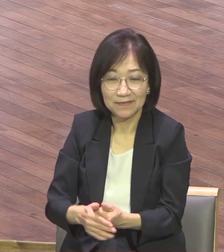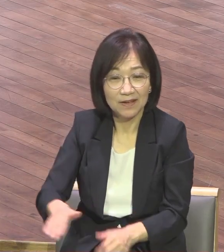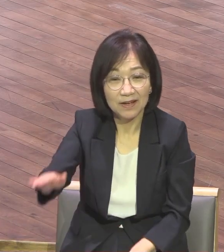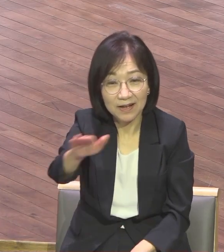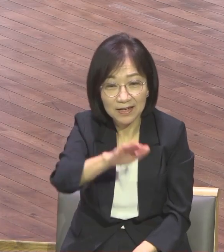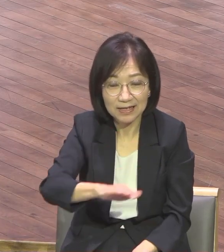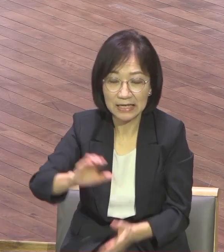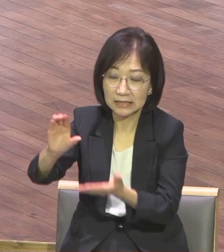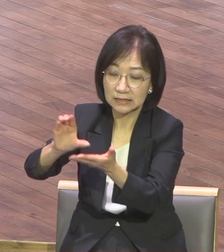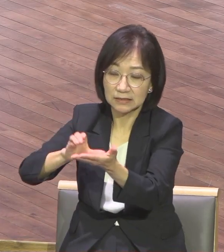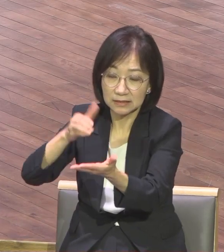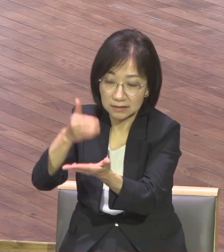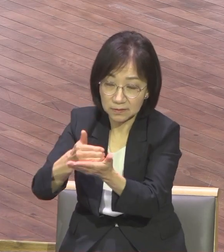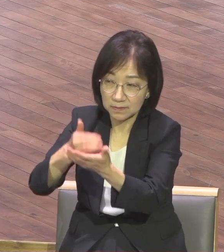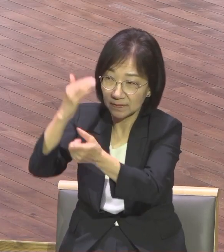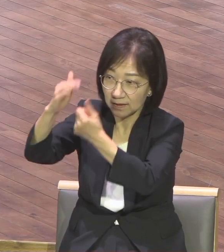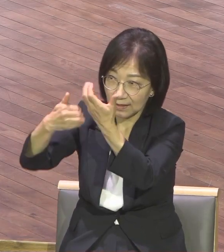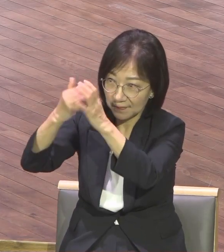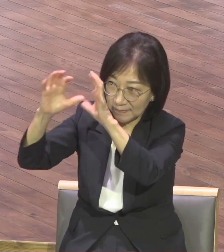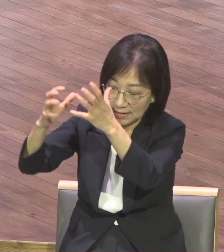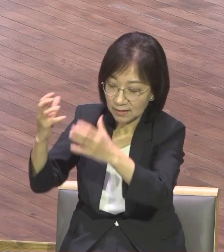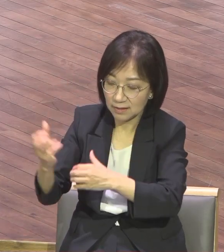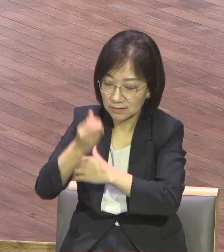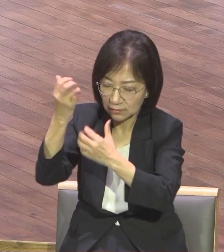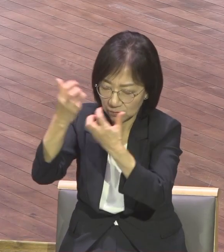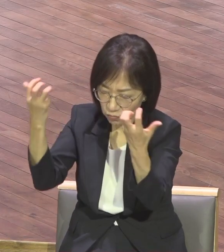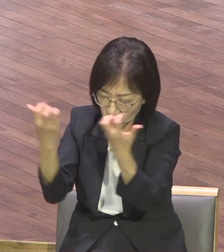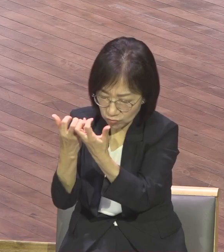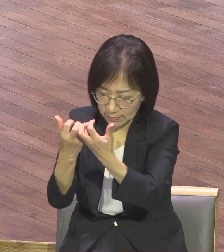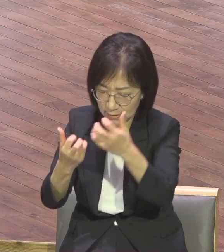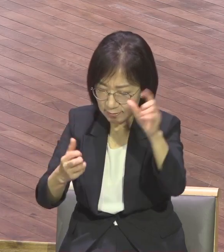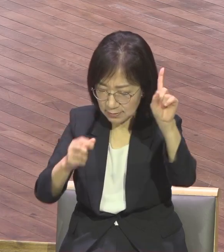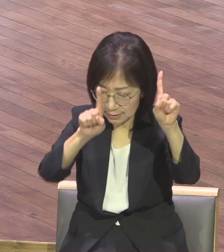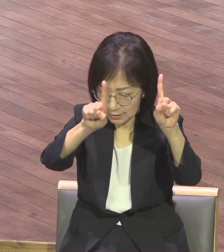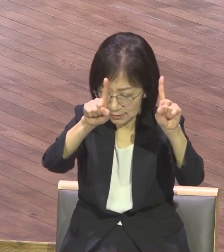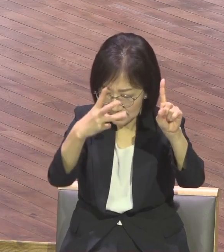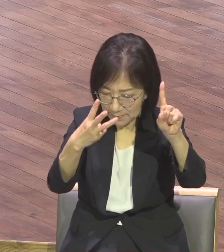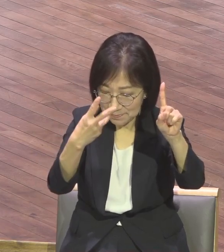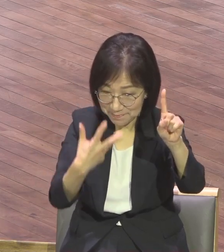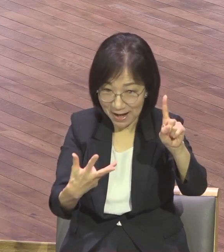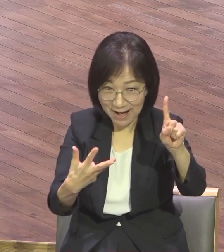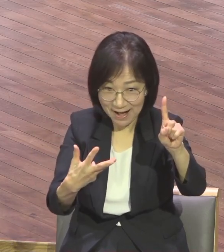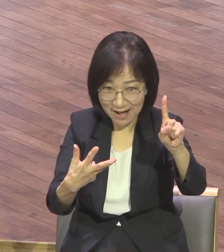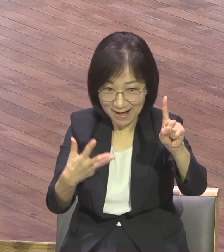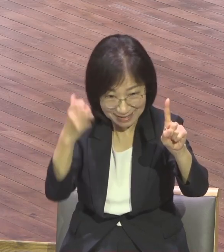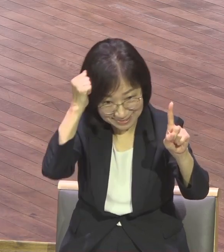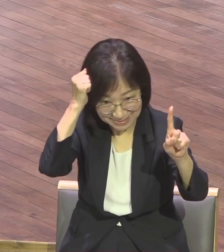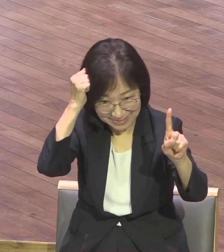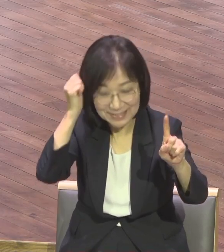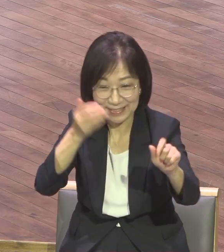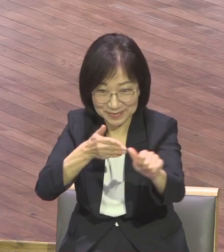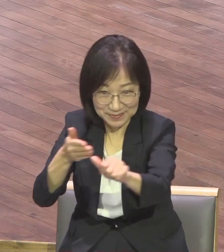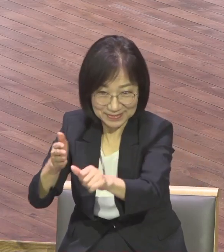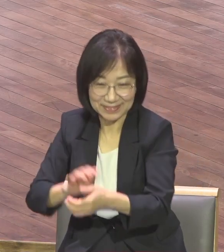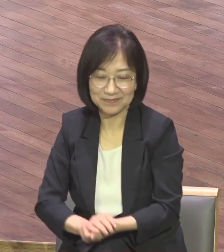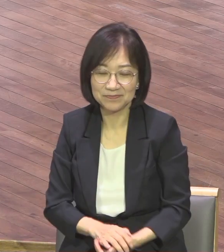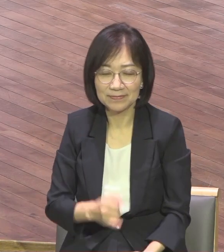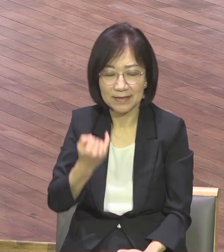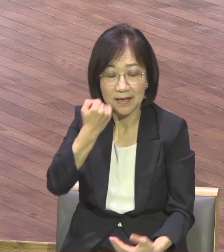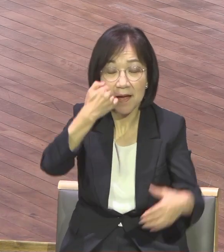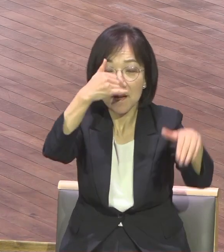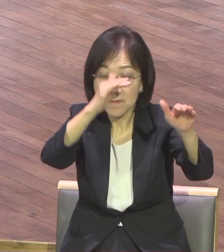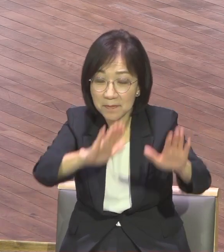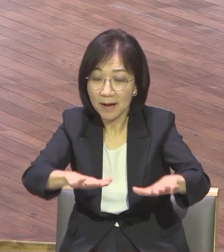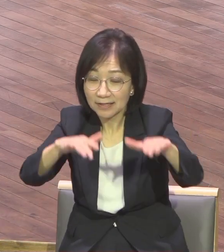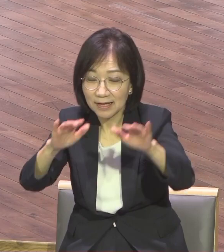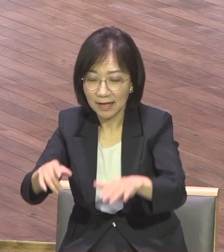오직 하나님나, 오직 성령 충만. 아니 바다에 길을 내신 하나님, 물고기 두 마리 떡